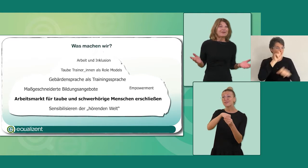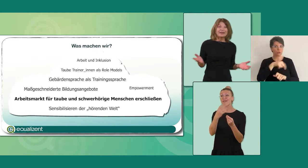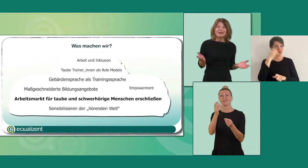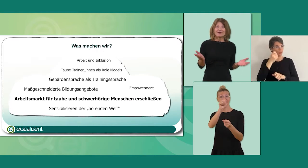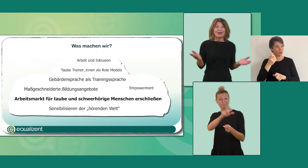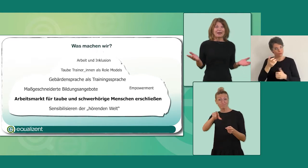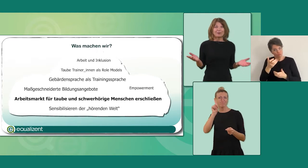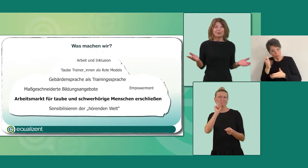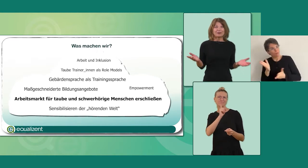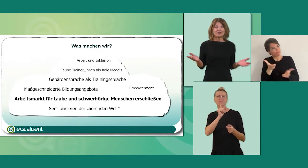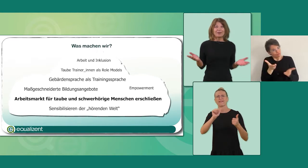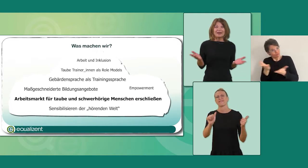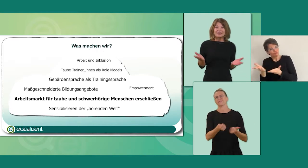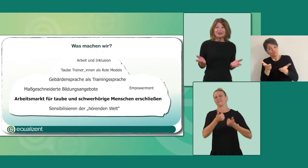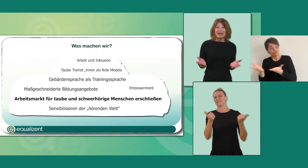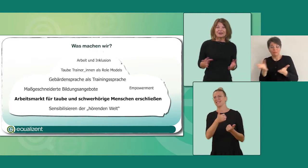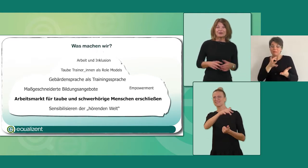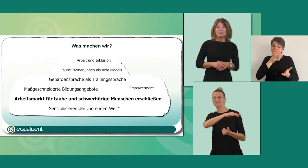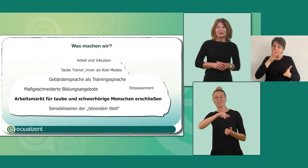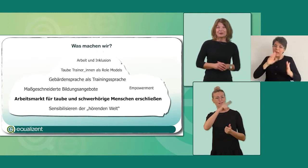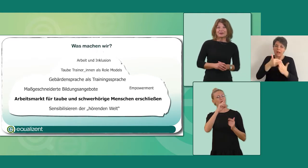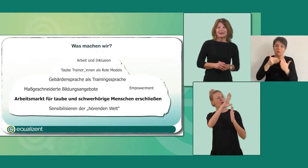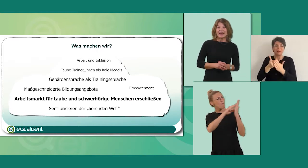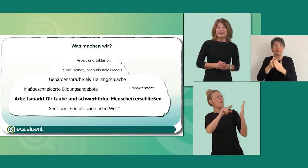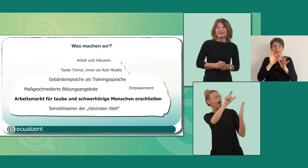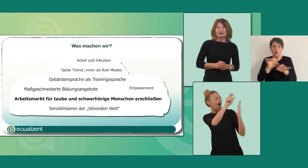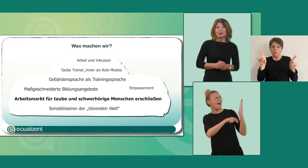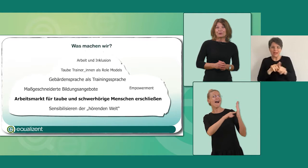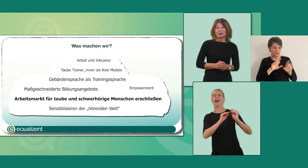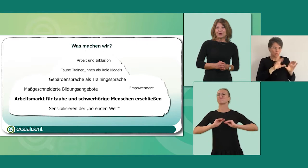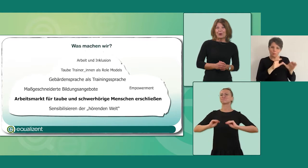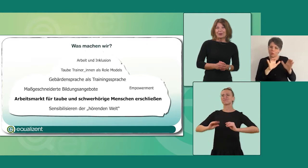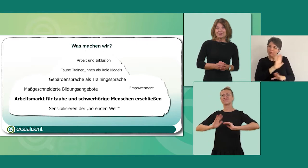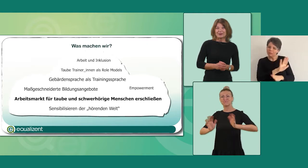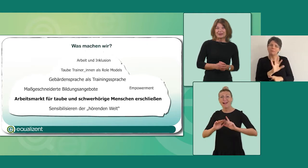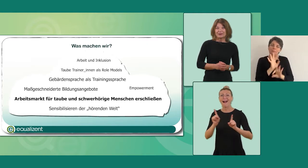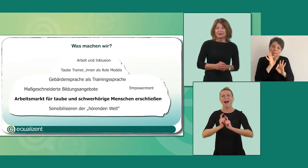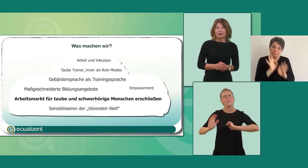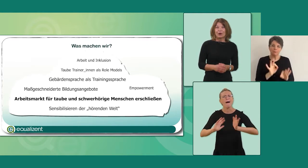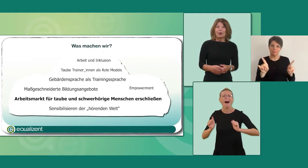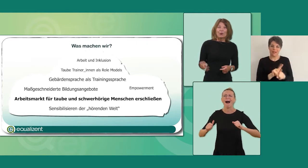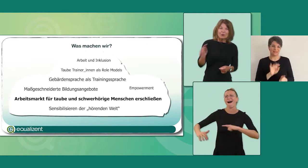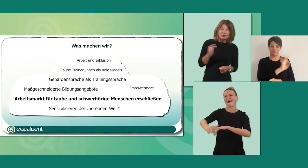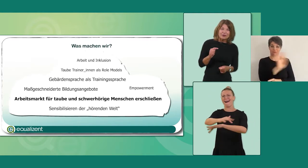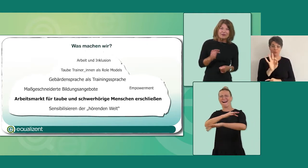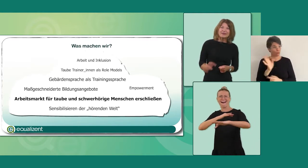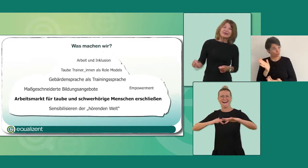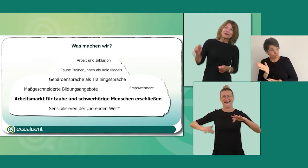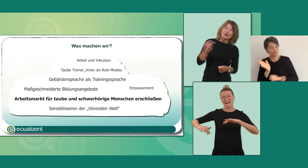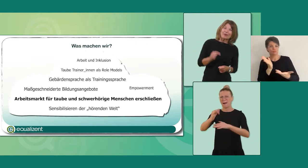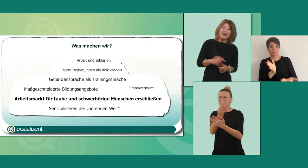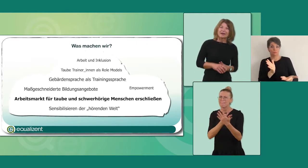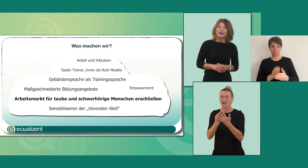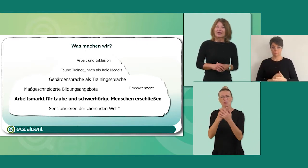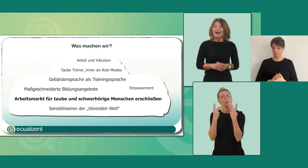einer Vielzahl von Angeboten, die maßgeschneidert auf die Bedürfnisse der einzelnen Gruppen von Gehörlosen sind. Und wir sind